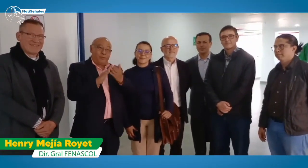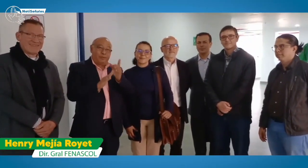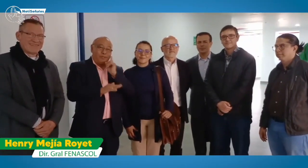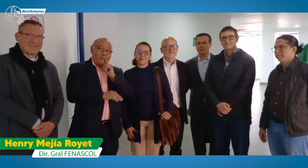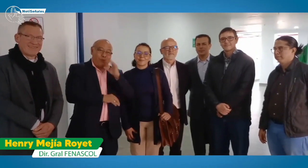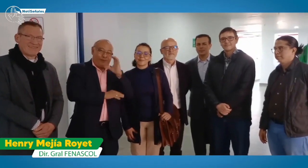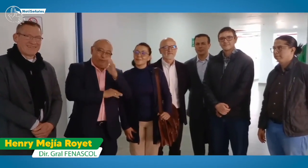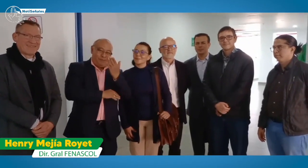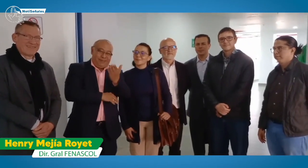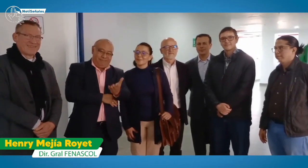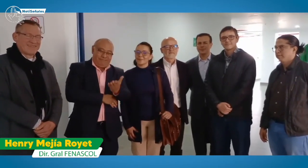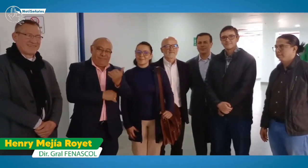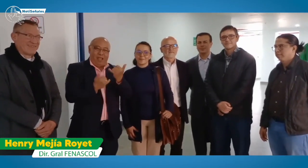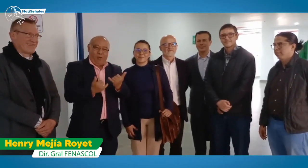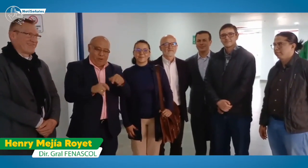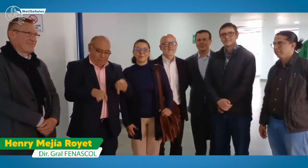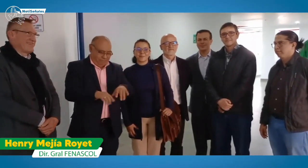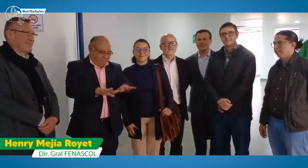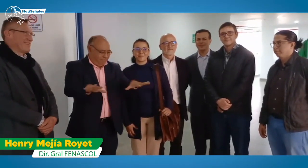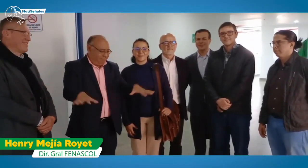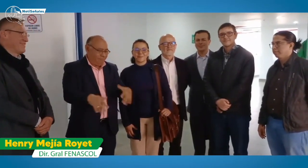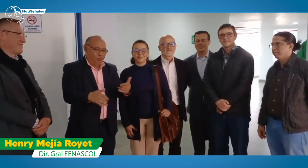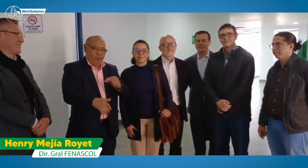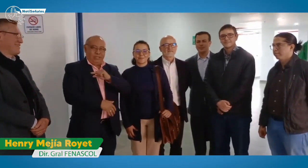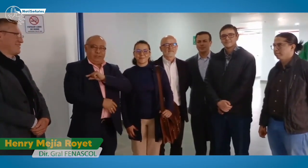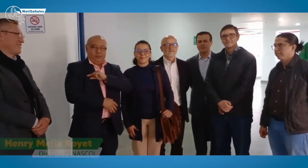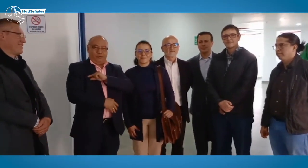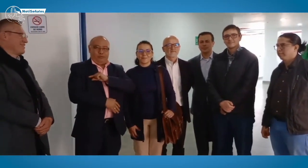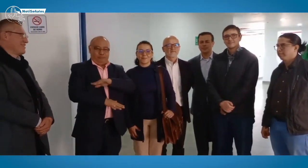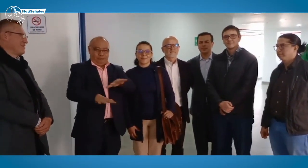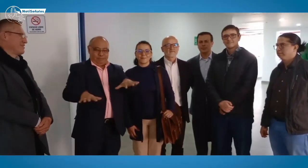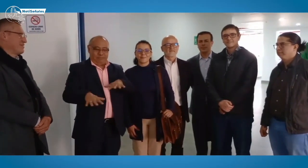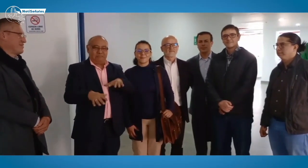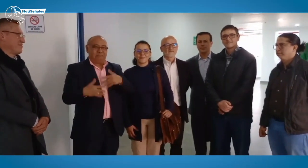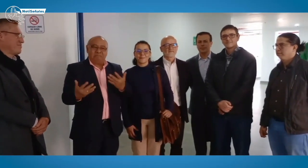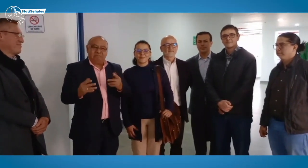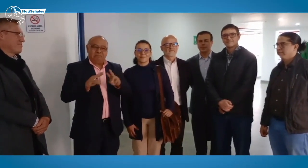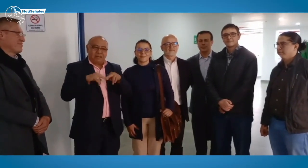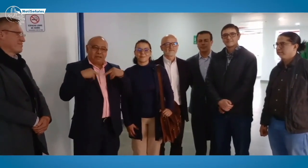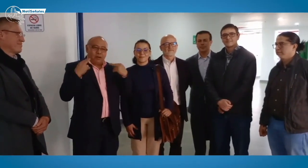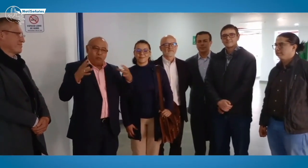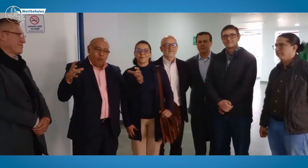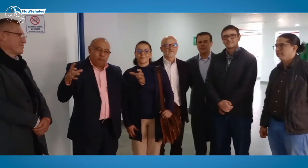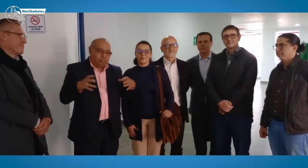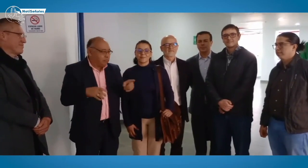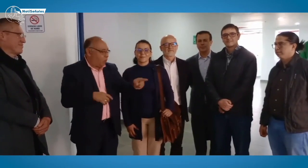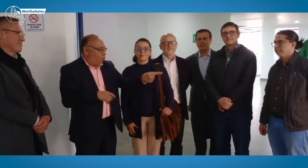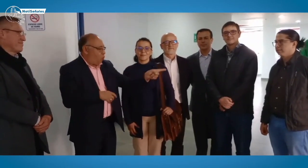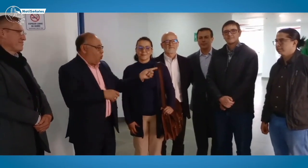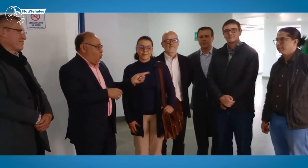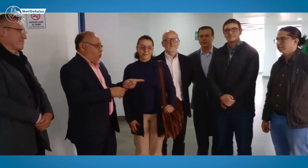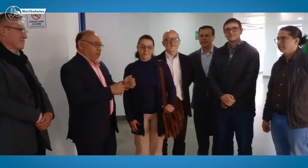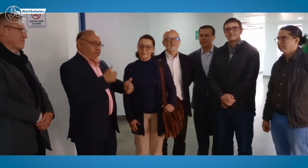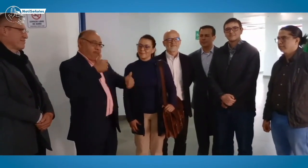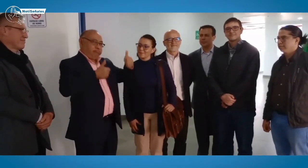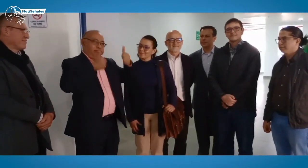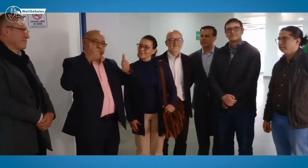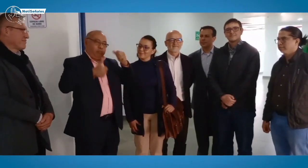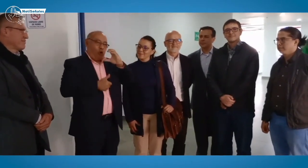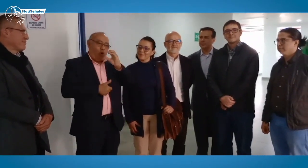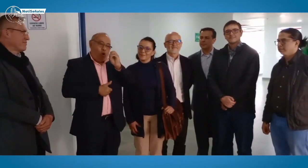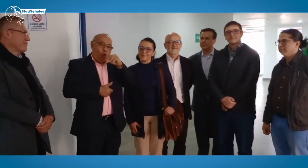Hola, un cordial saludo a toda la comunidad sorda. Estamos en este momento en el Instituto Nacional para Sordos y Sord, terminando una